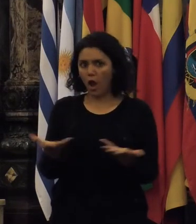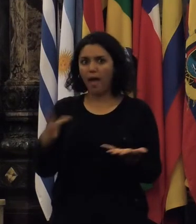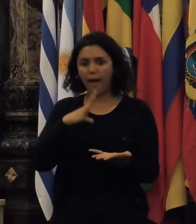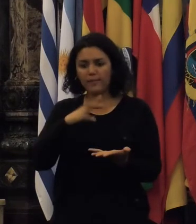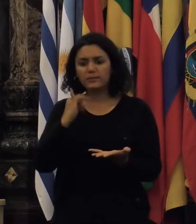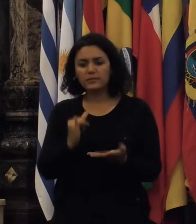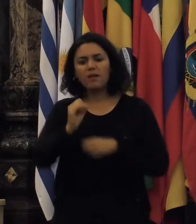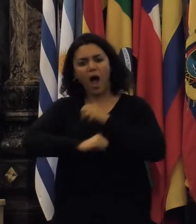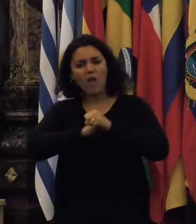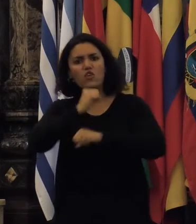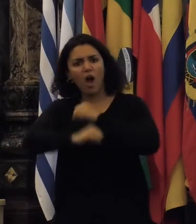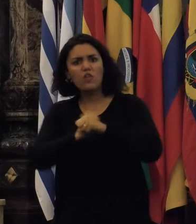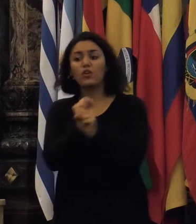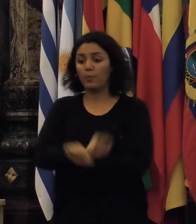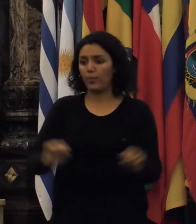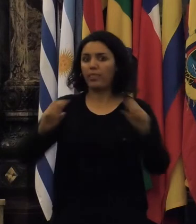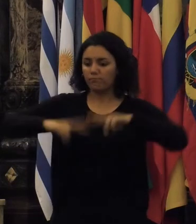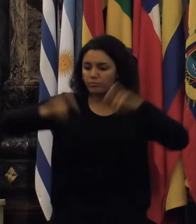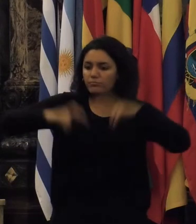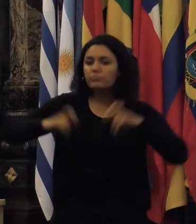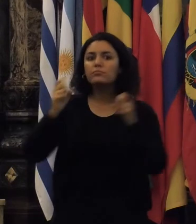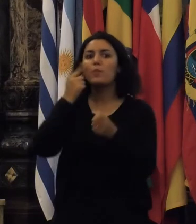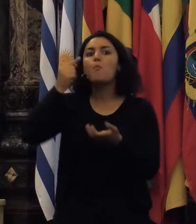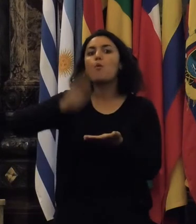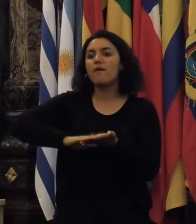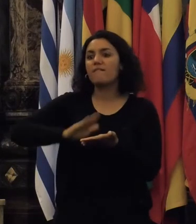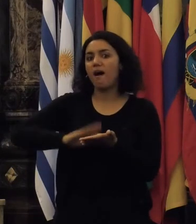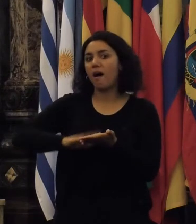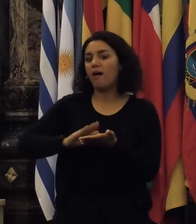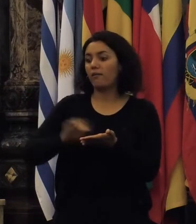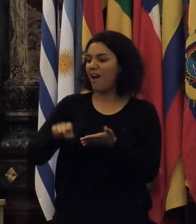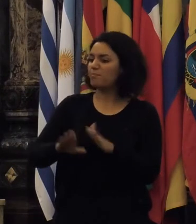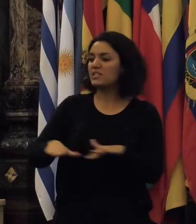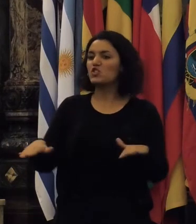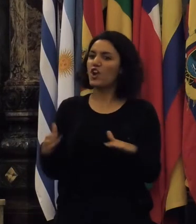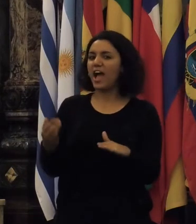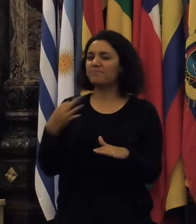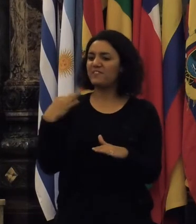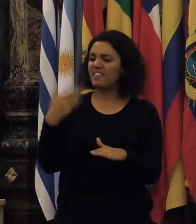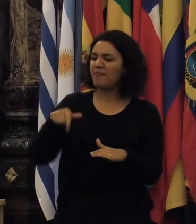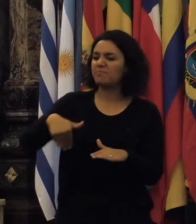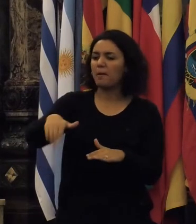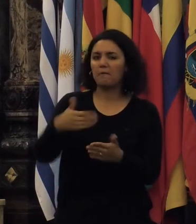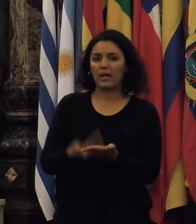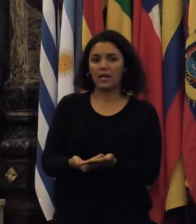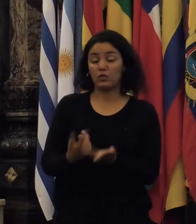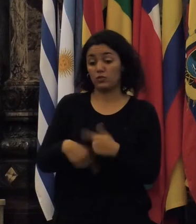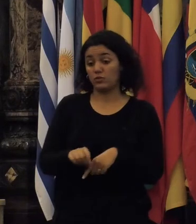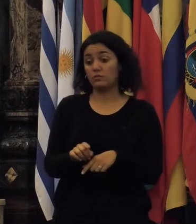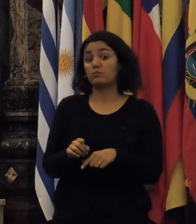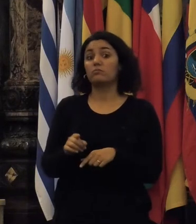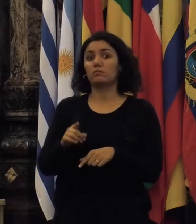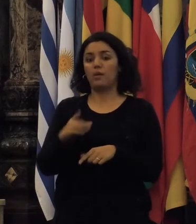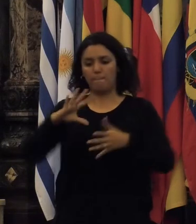cantidad de años que permitan decir, miren, estas personas. Entonces, fíjense cómo la rigurosidad